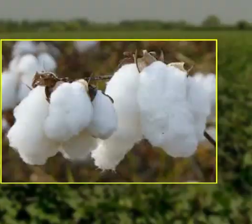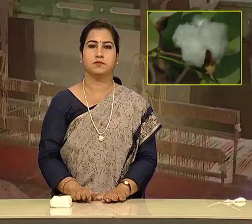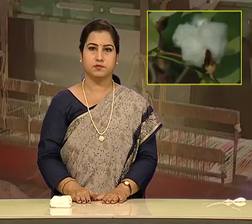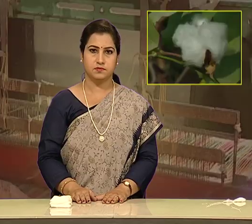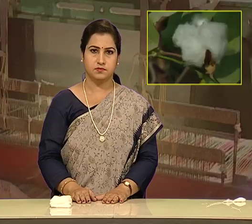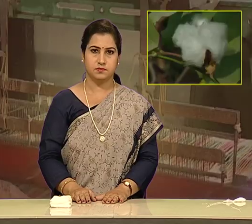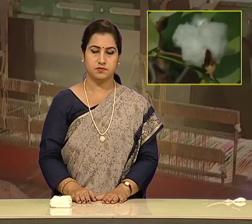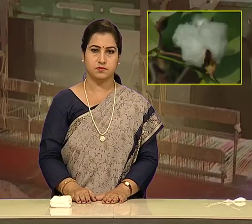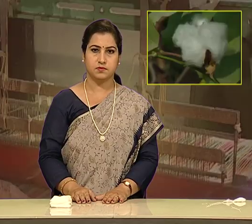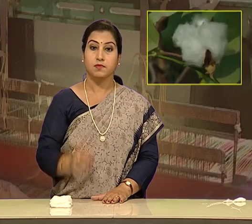देखिए,